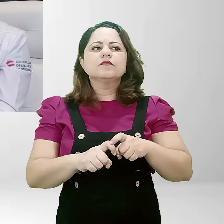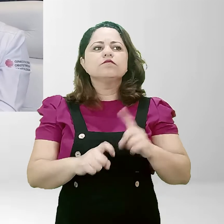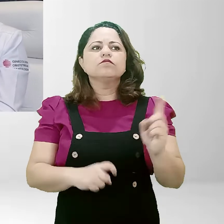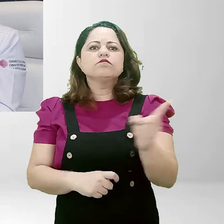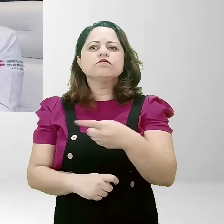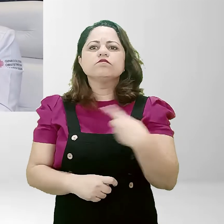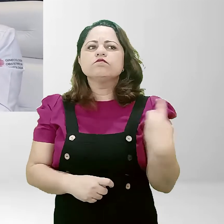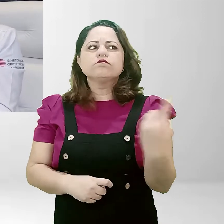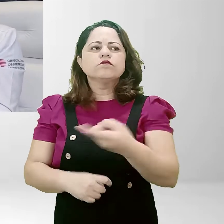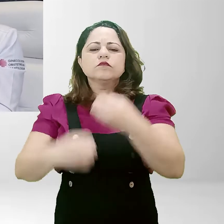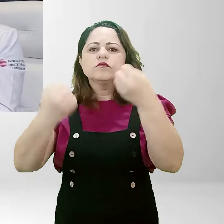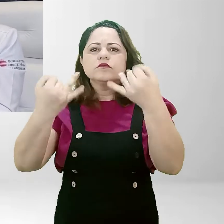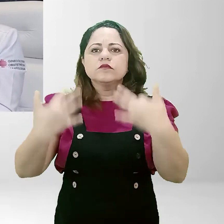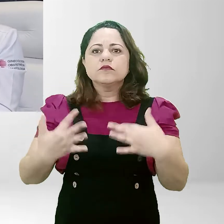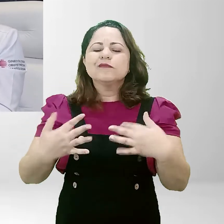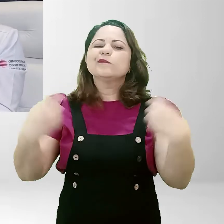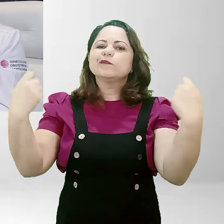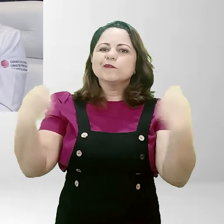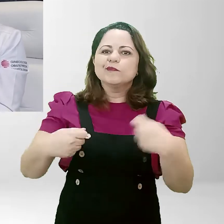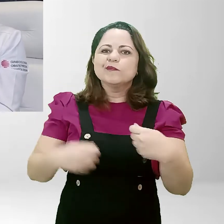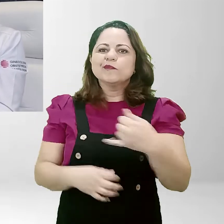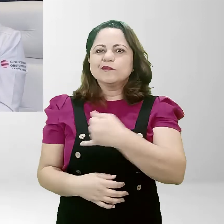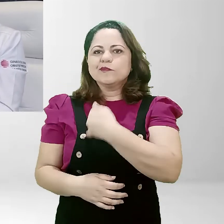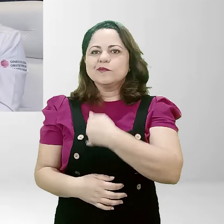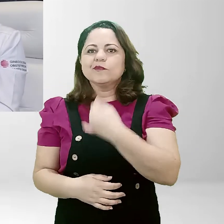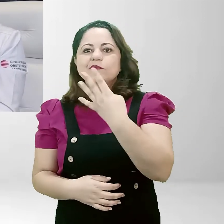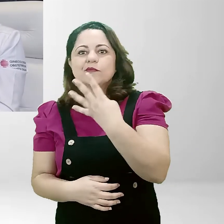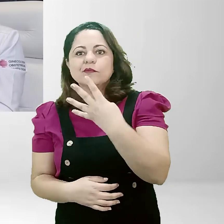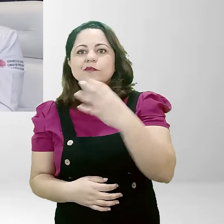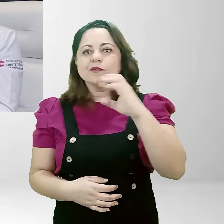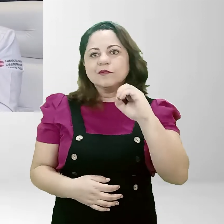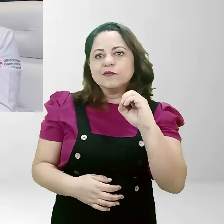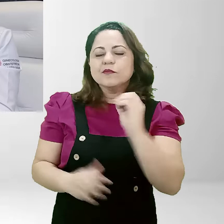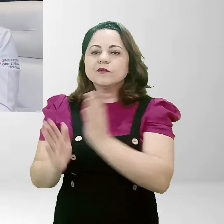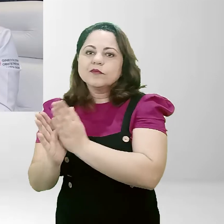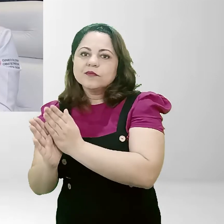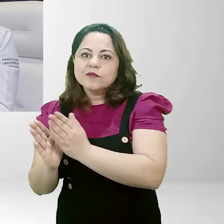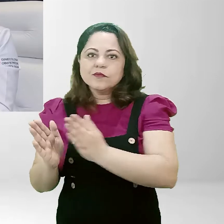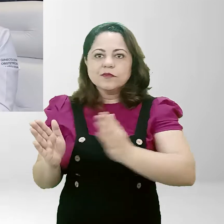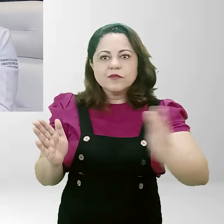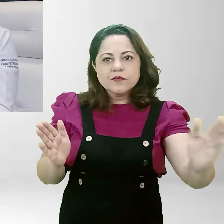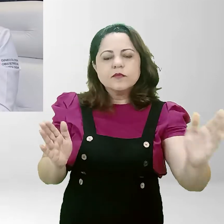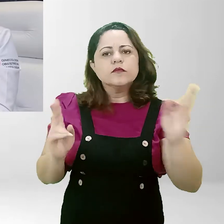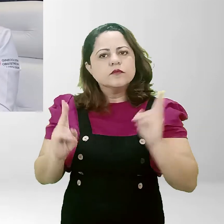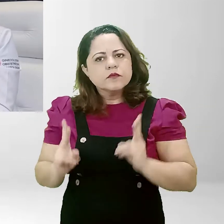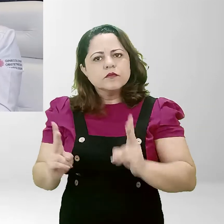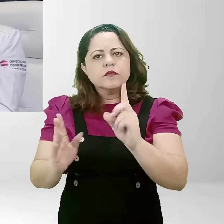Mastologia preconiza, que a mulher faça uma mamografia anualmente a partir dos 40